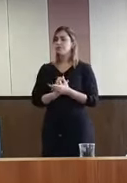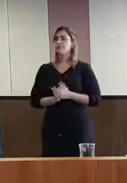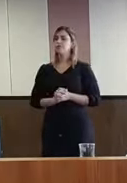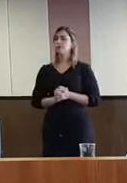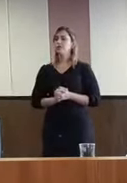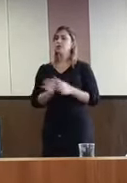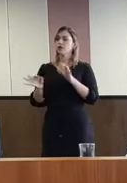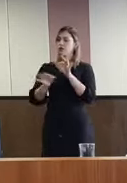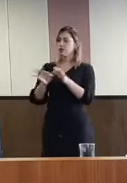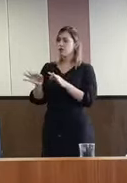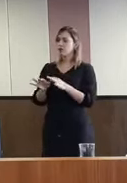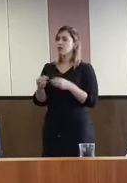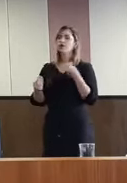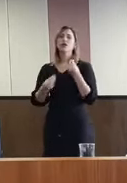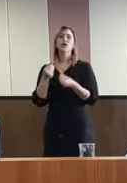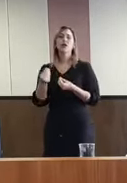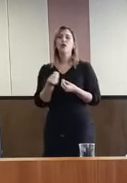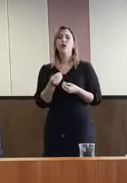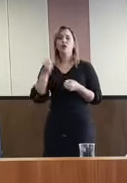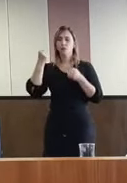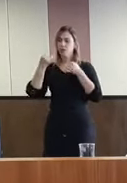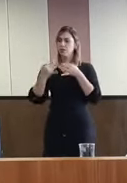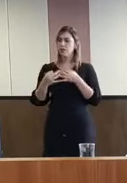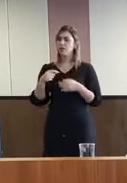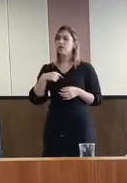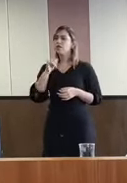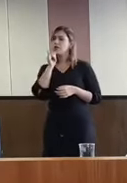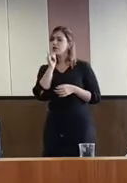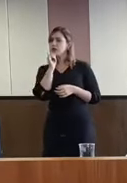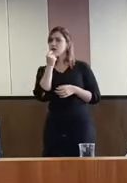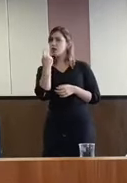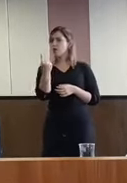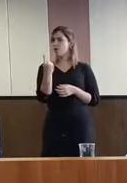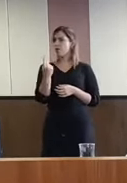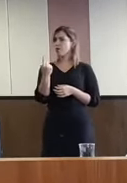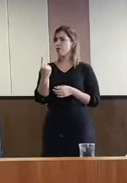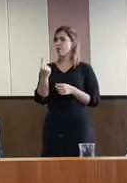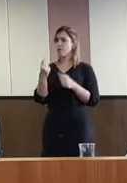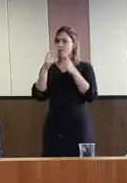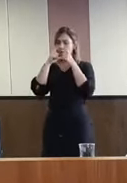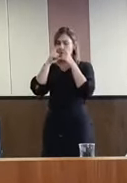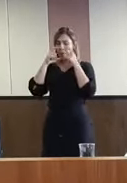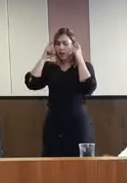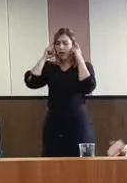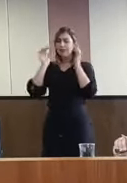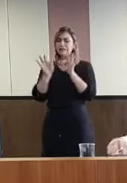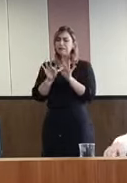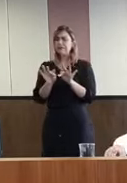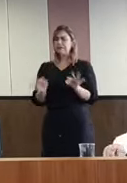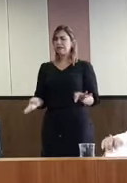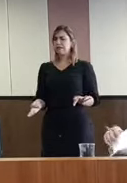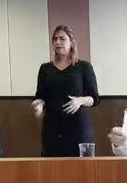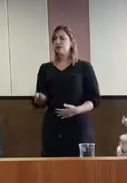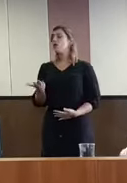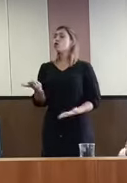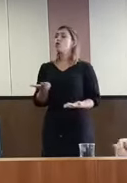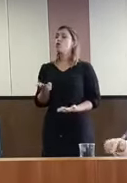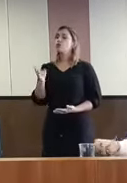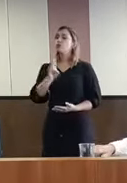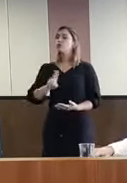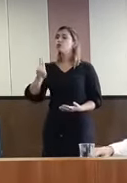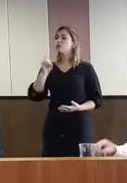Para que se entenda mais ou menos o que significa de volume, eu vou dar exemplo apenas nesta máscara, que é a mais simples que hoje é utilizada